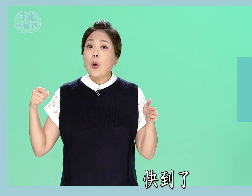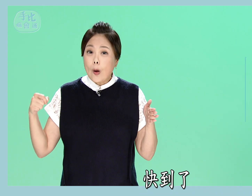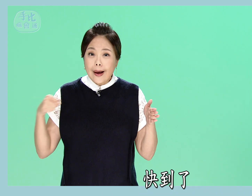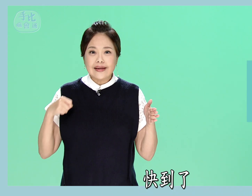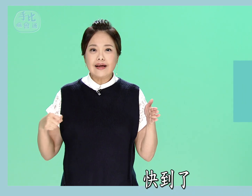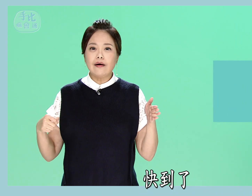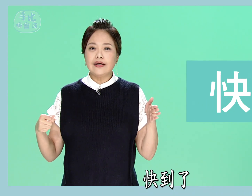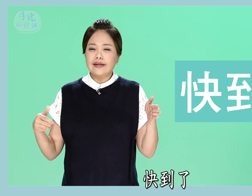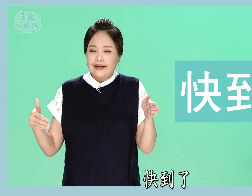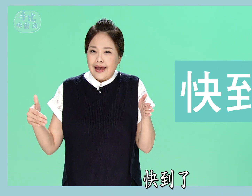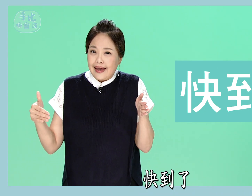快到了呢？